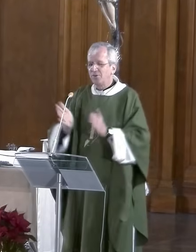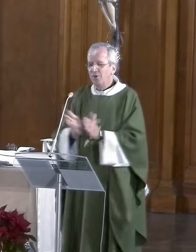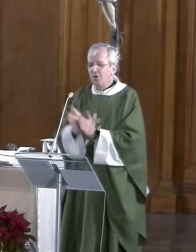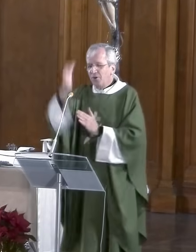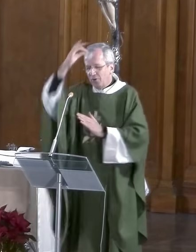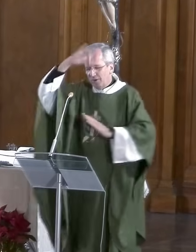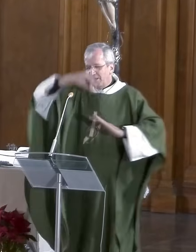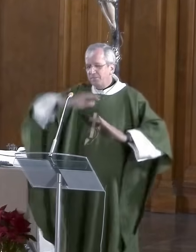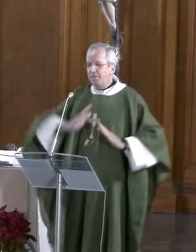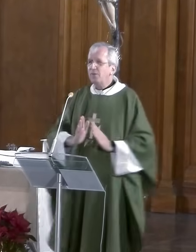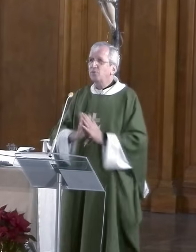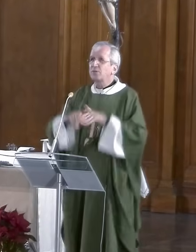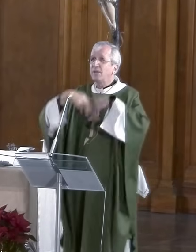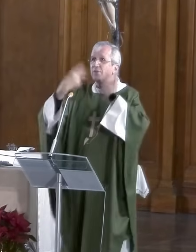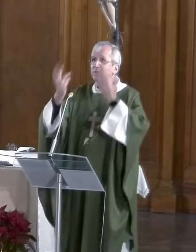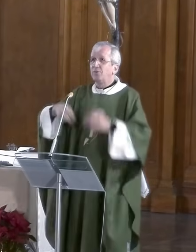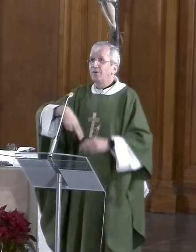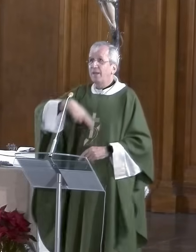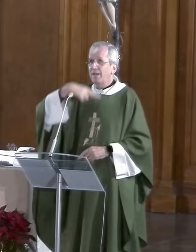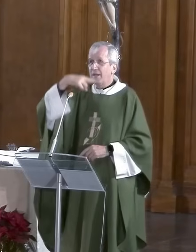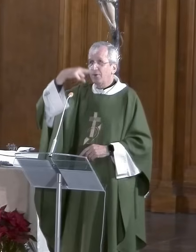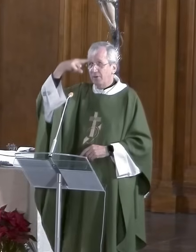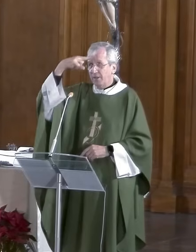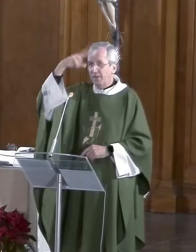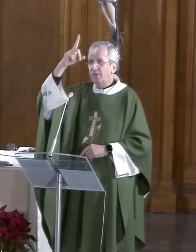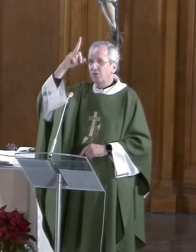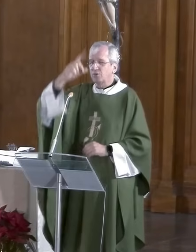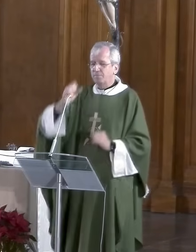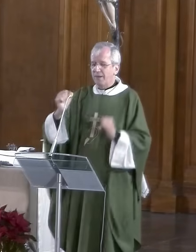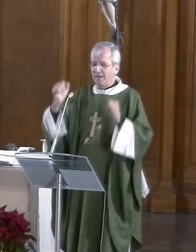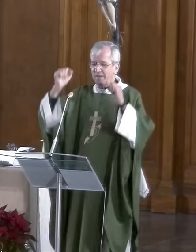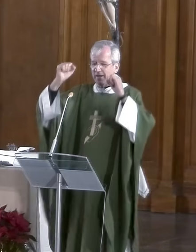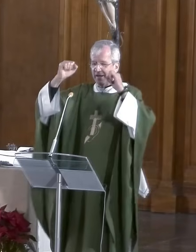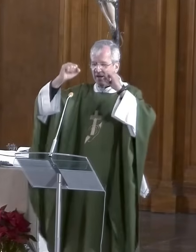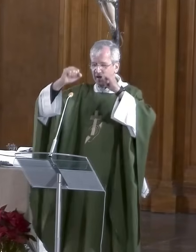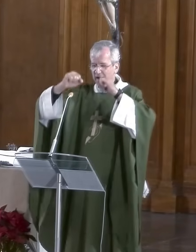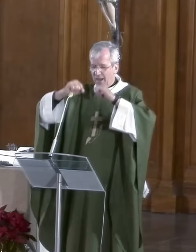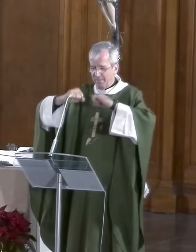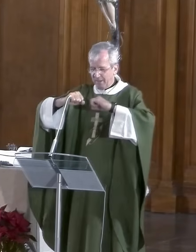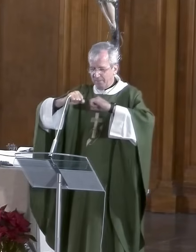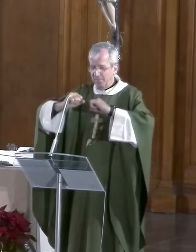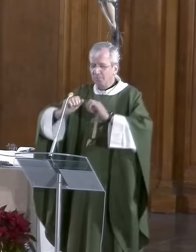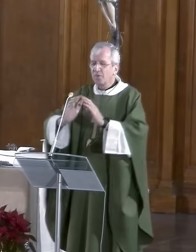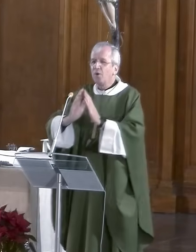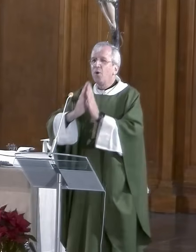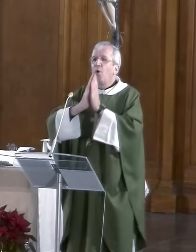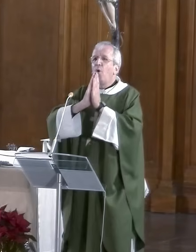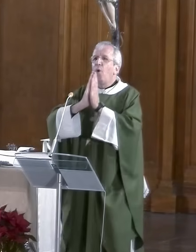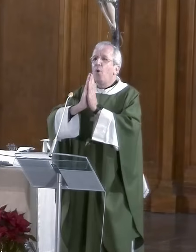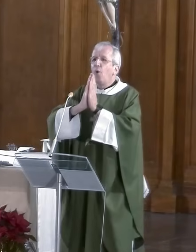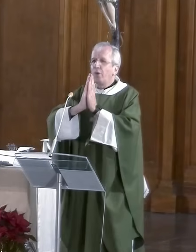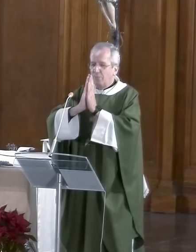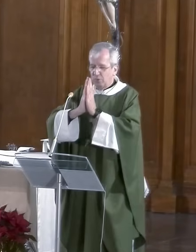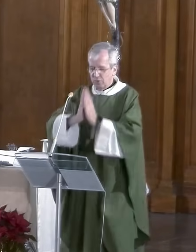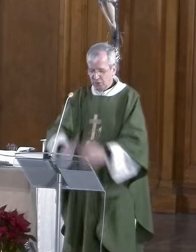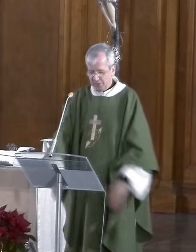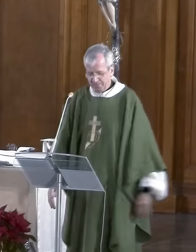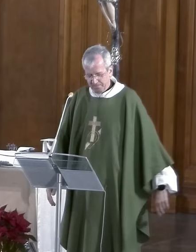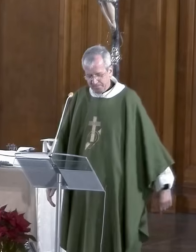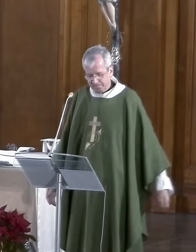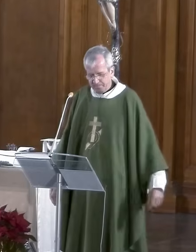Jesucristo, con el Espíritu Santo, en la gloria de Dios Padre. Amén.